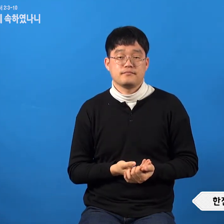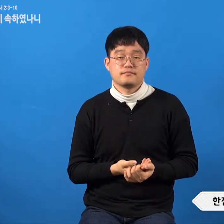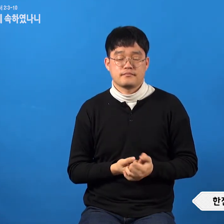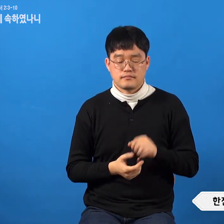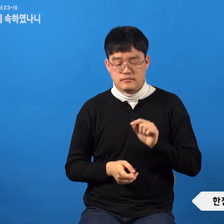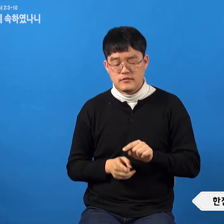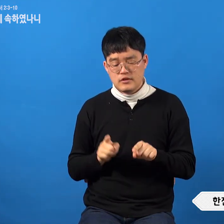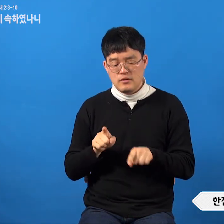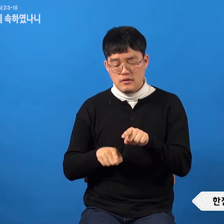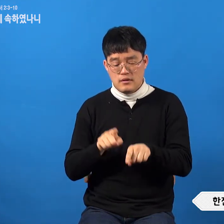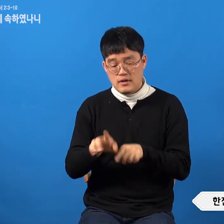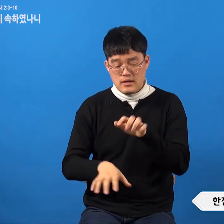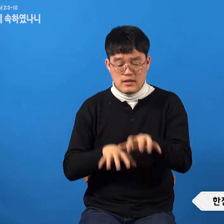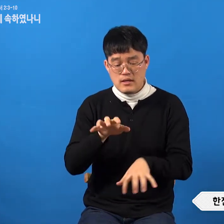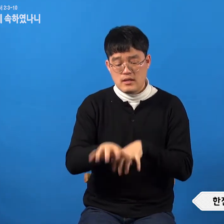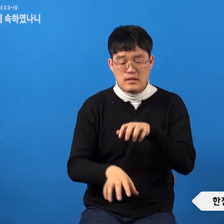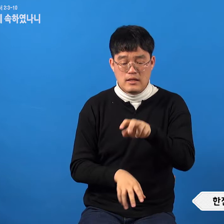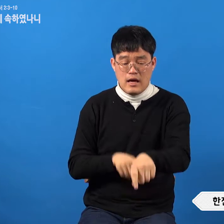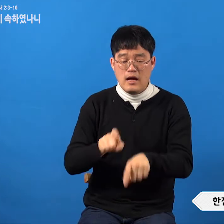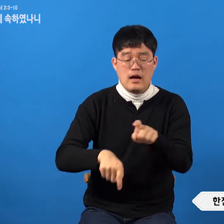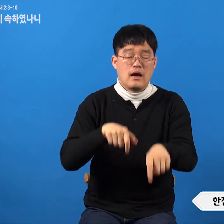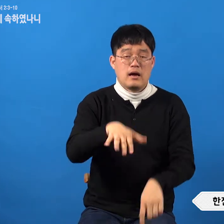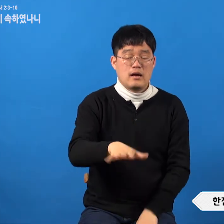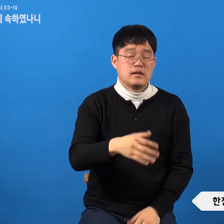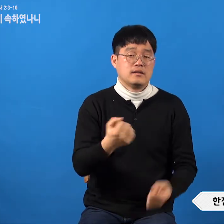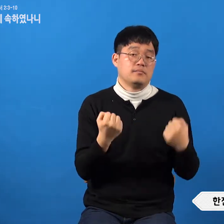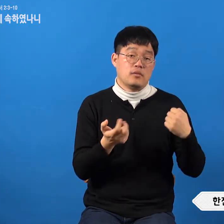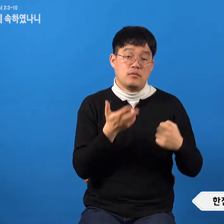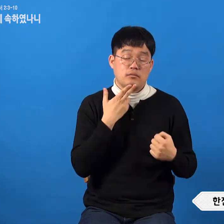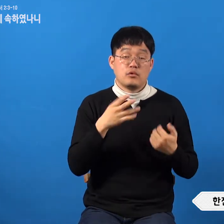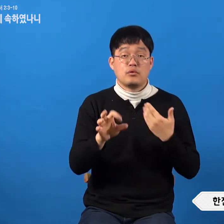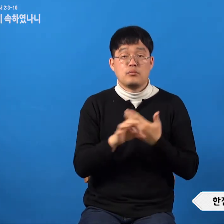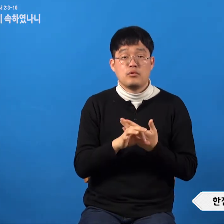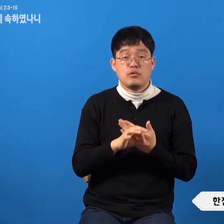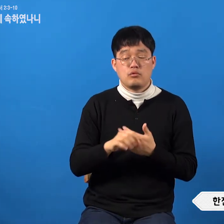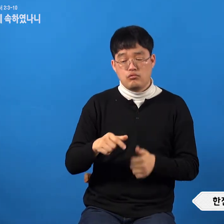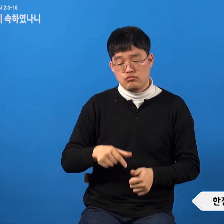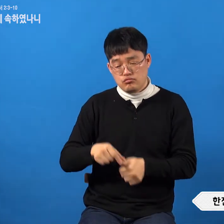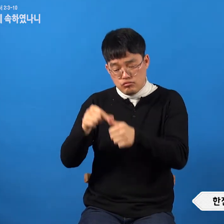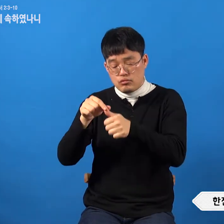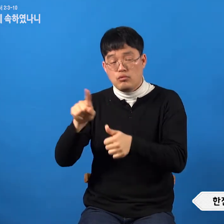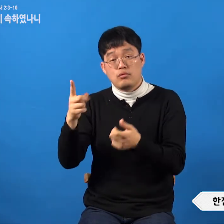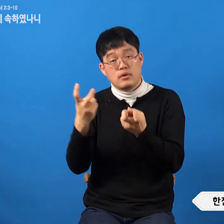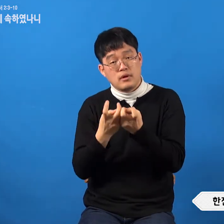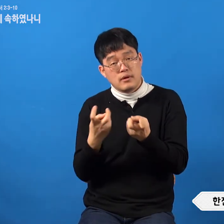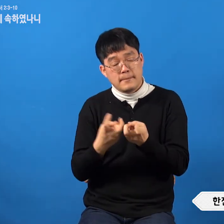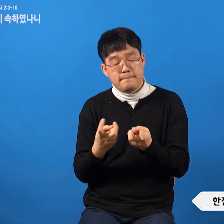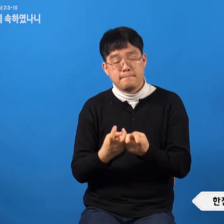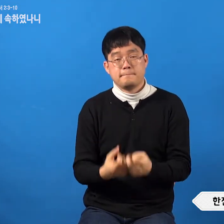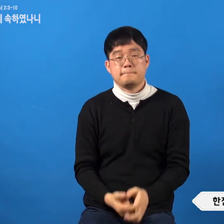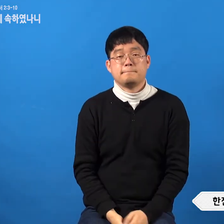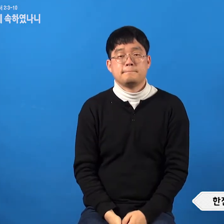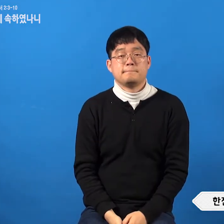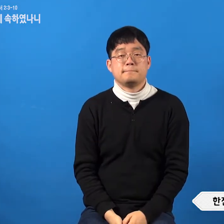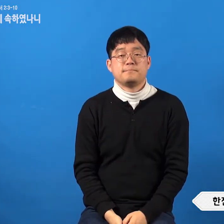플랫폼까지 나갈 힘이 없습니다. 그러면 어떻게 구원의 기차를 탈 수 있습니까?